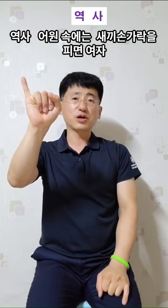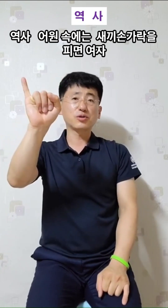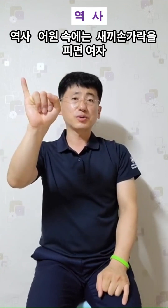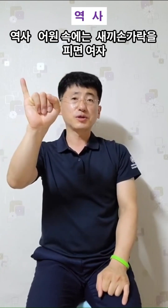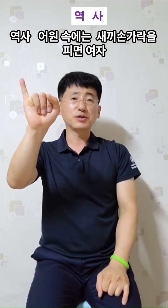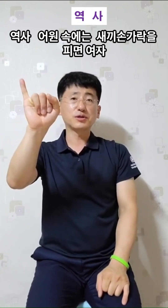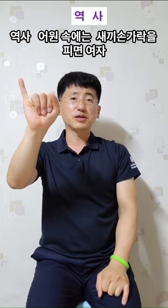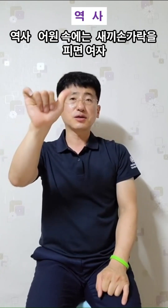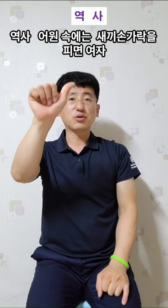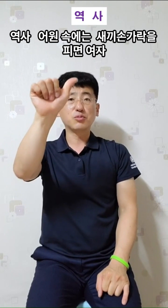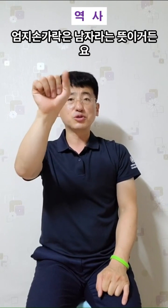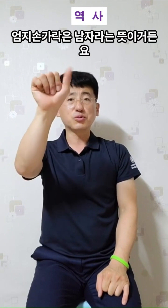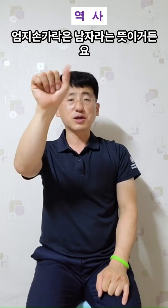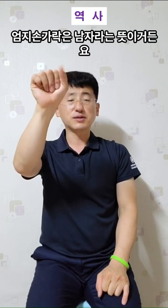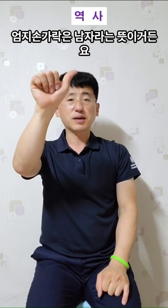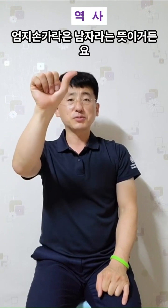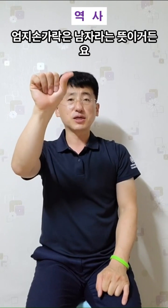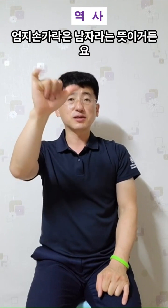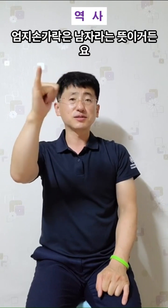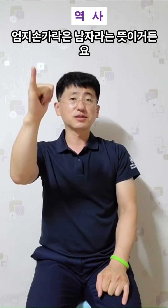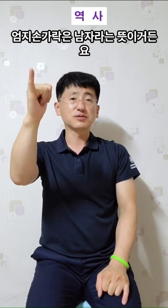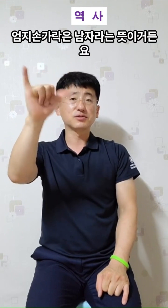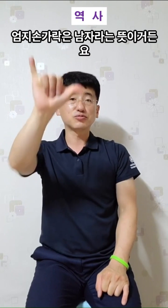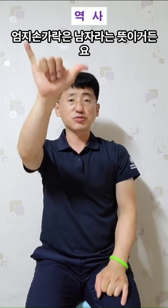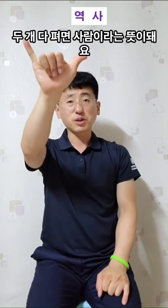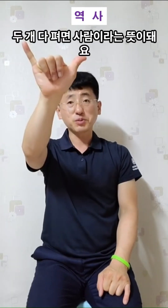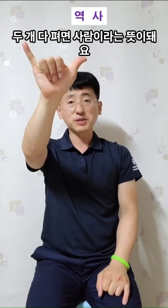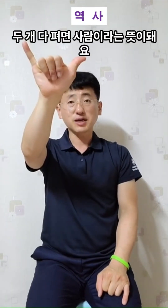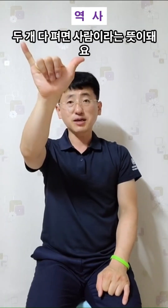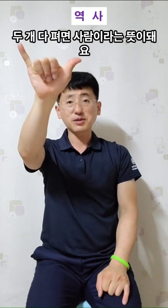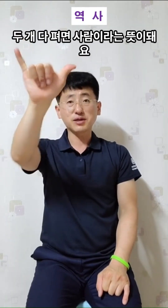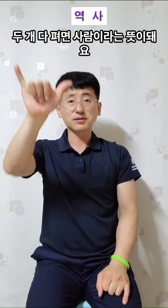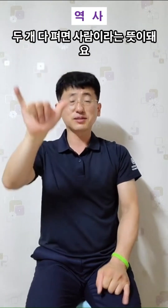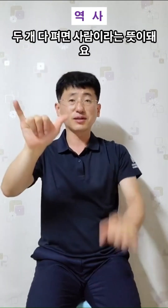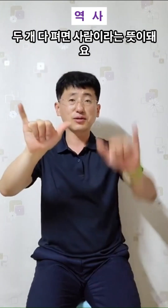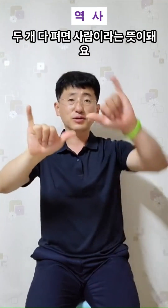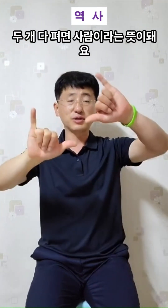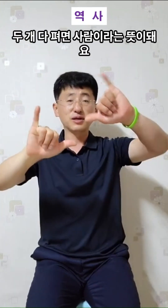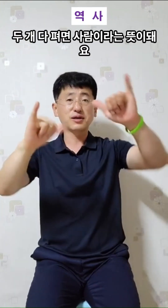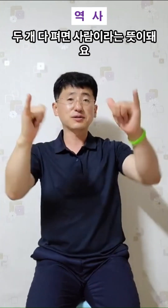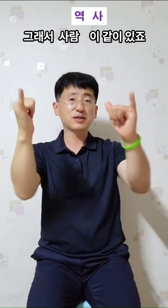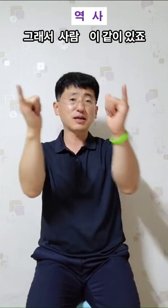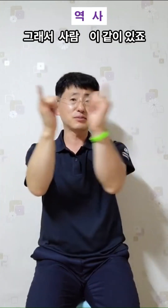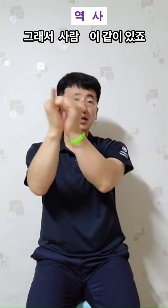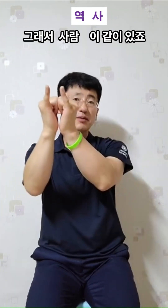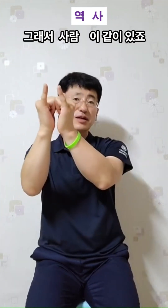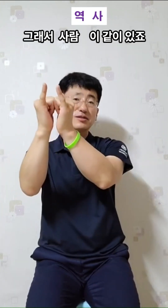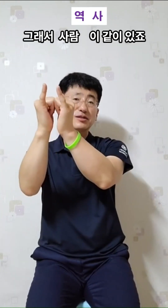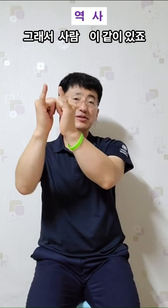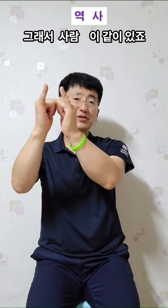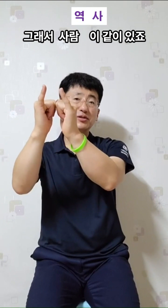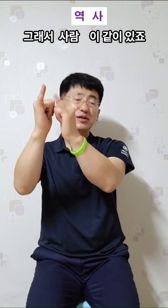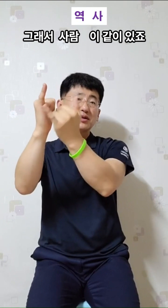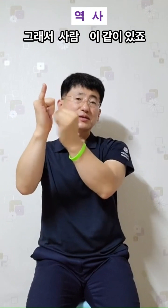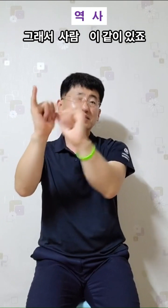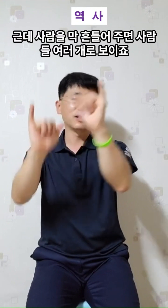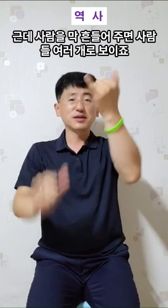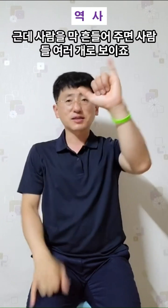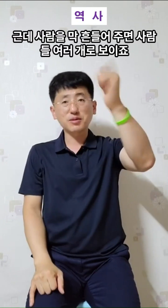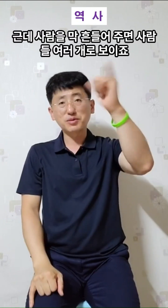새끼손가락을 펴면 여자, 엄지손가락은 남자라는 뜻이거든요. 두 개 다 펴면 사람이라는 뜻이 돼요. 그래서 사람이 같이 있죠. 근데 사람을